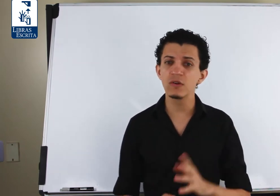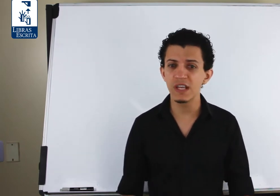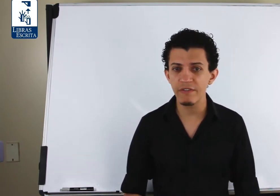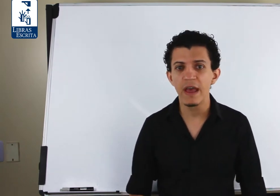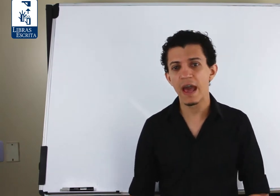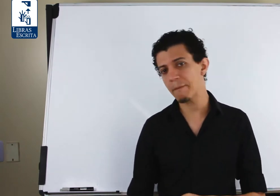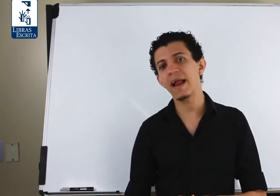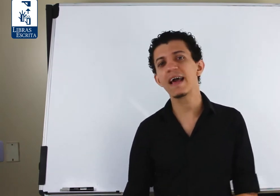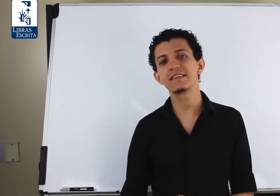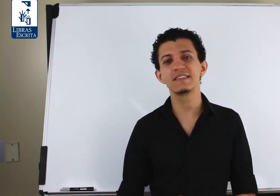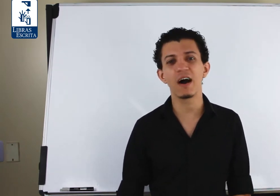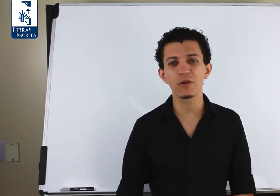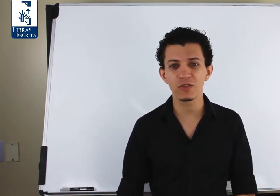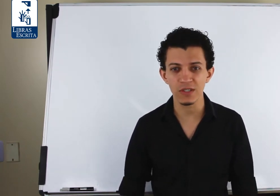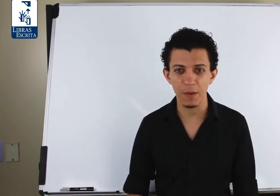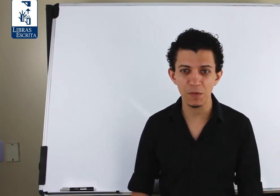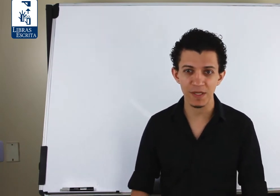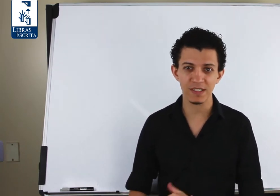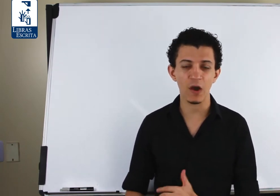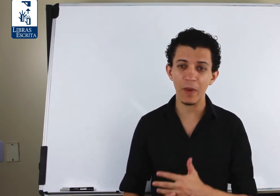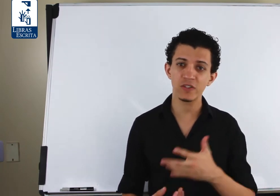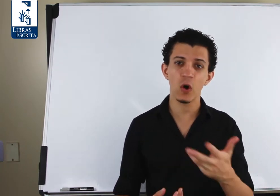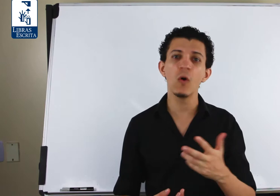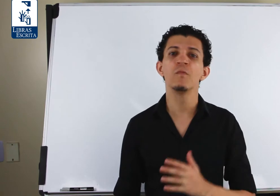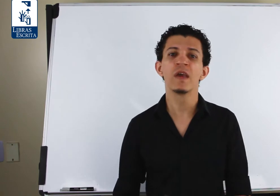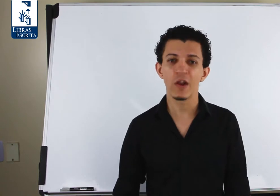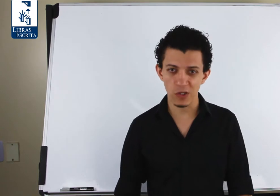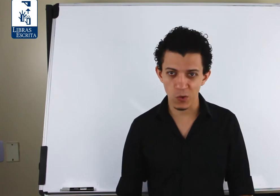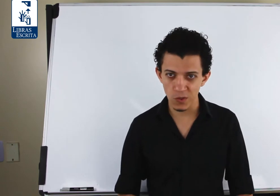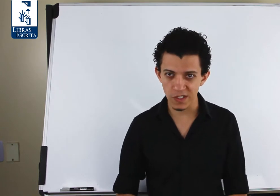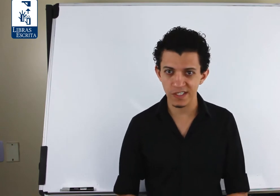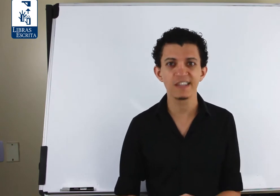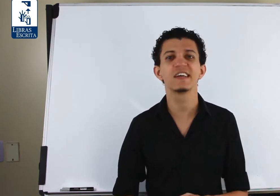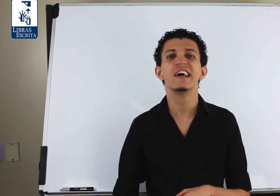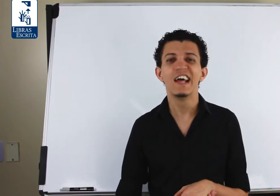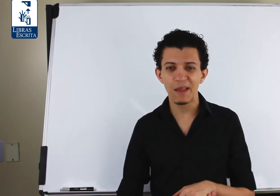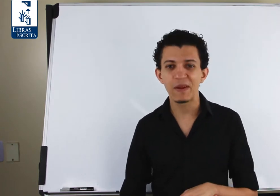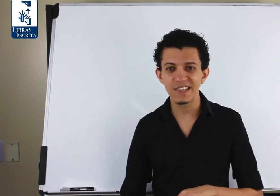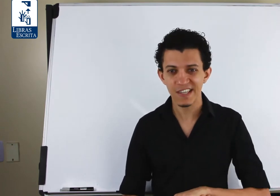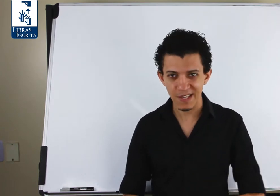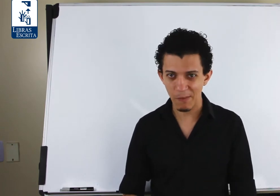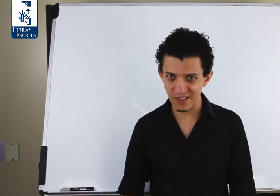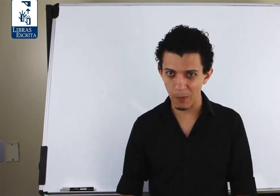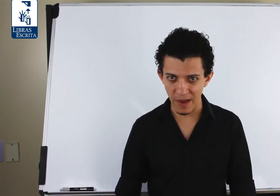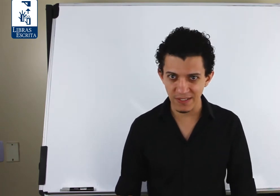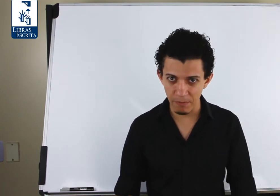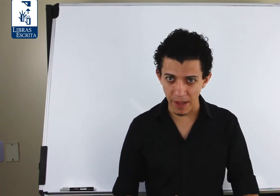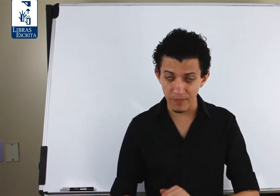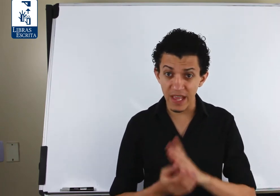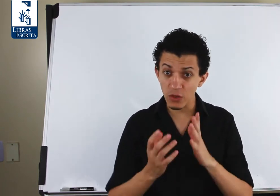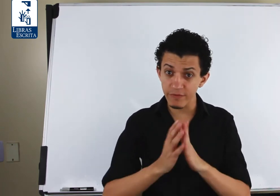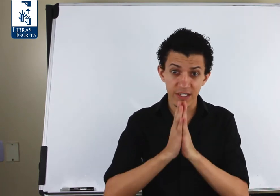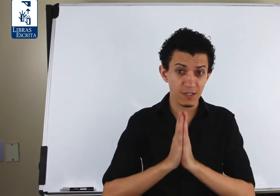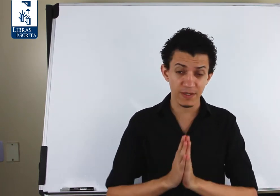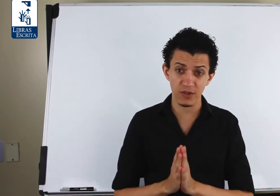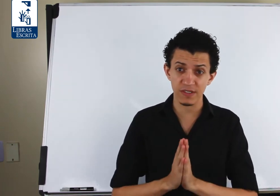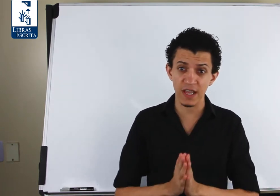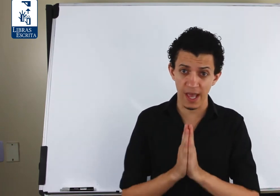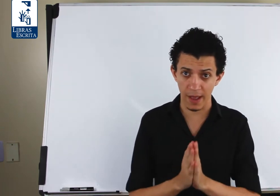inclusive em palestras e aulas que nós demos presencialmente ou em nosso curso a distância, Libras Escrita Passo a Passo também. E a dúvida que as pessoas têm é,